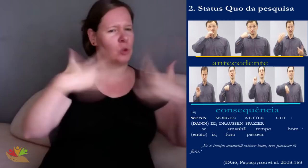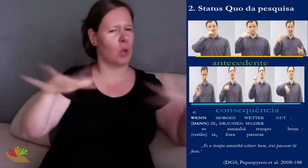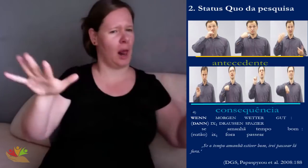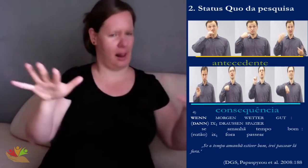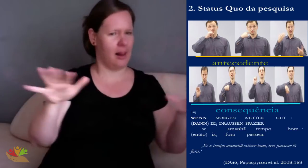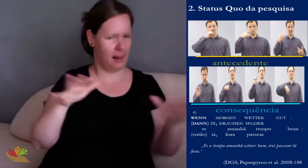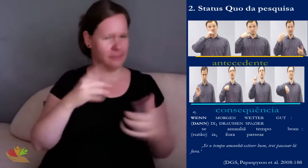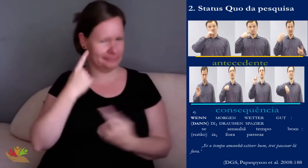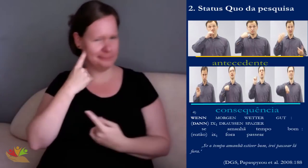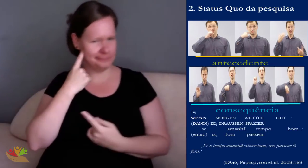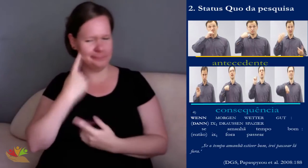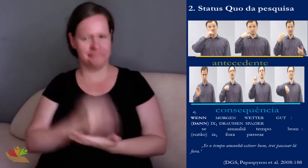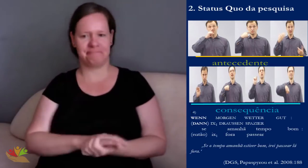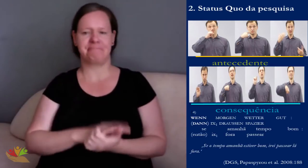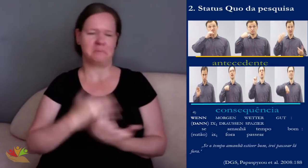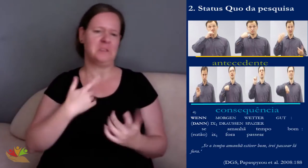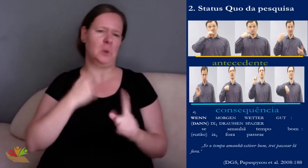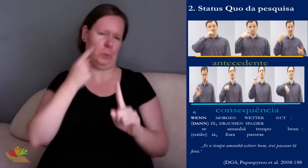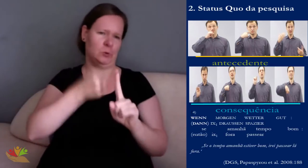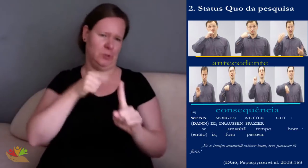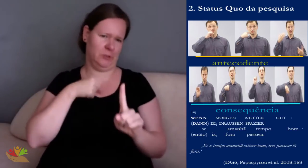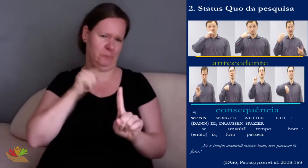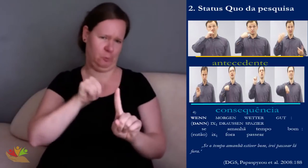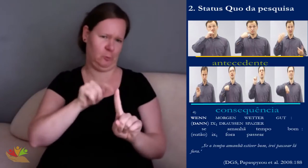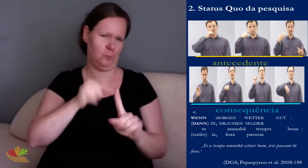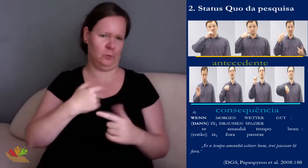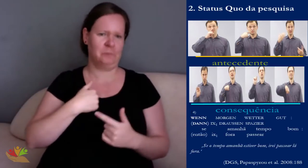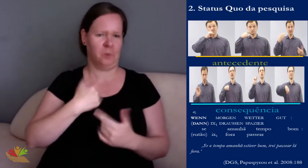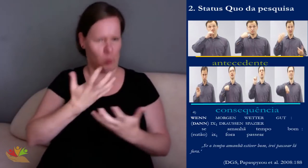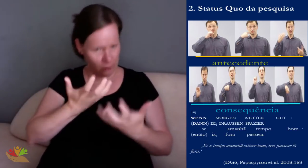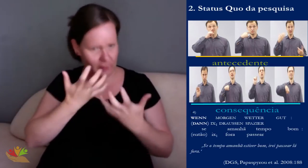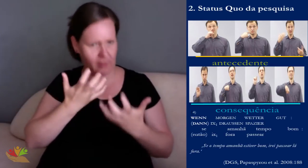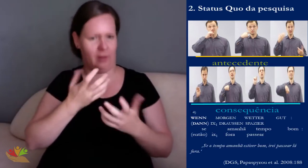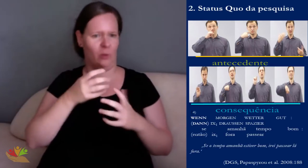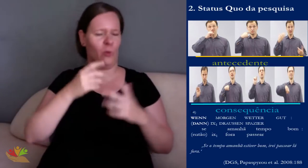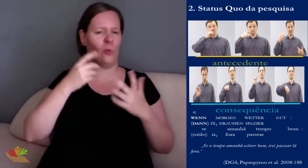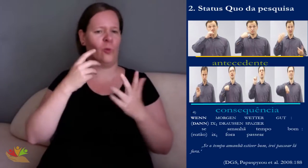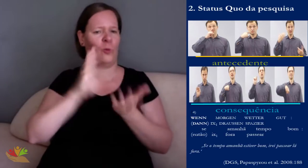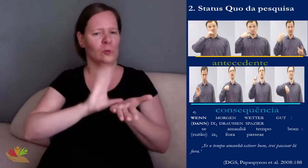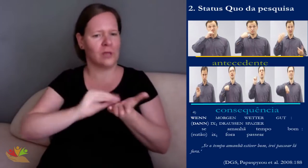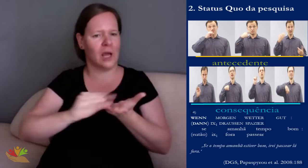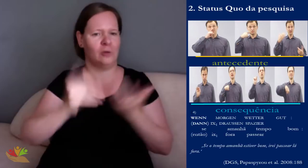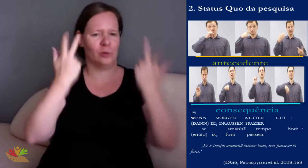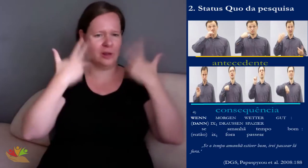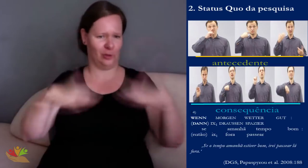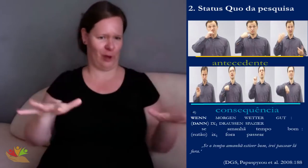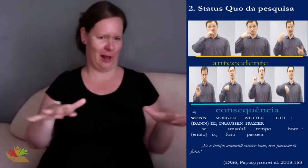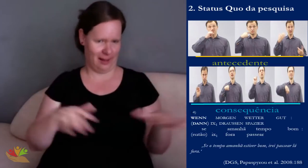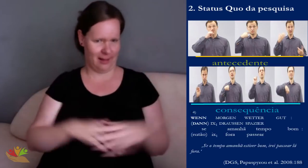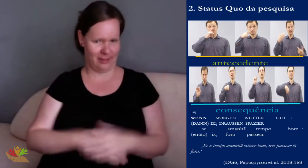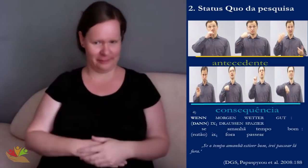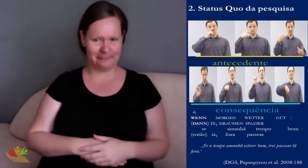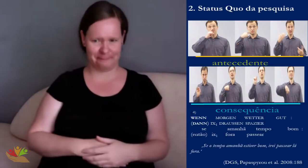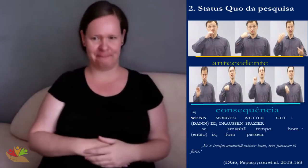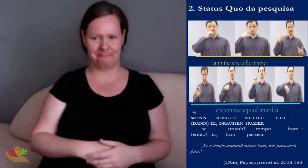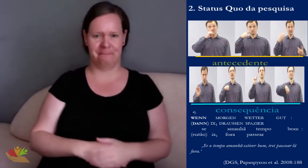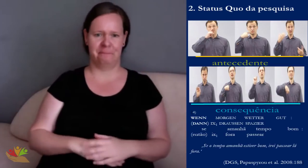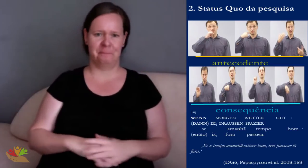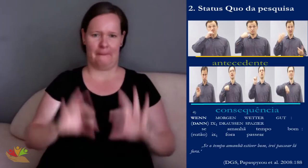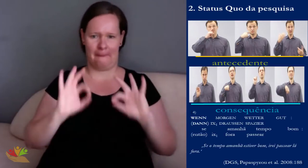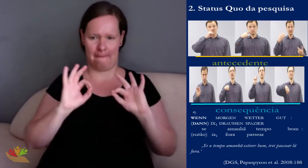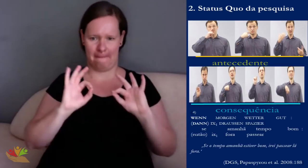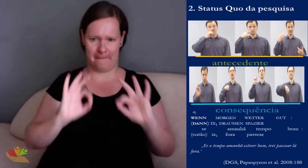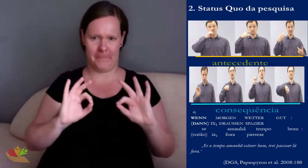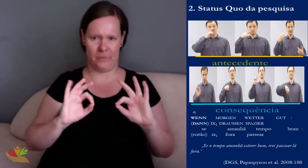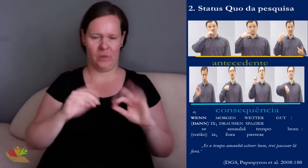em Libras. Isso não seria uma ideia muito sensata. Então é por isso que a gente tem realmente usado